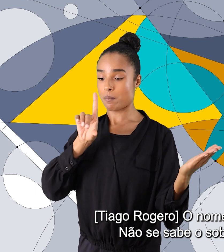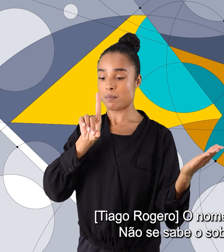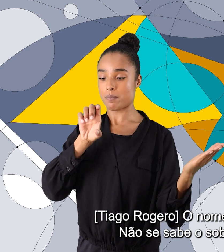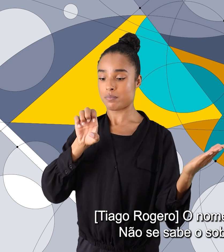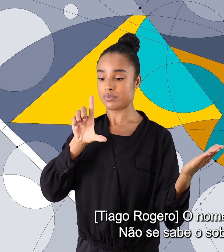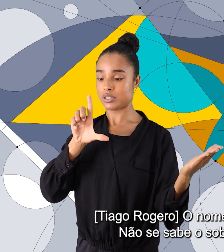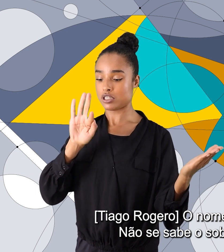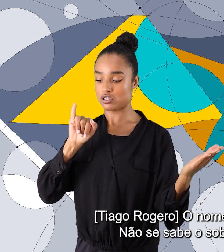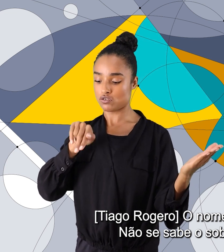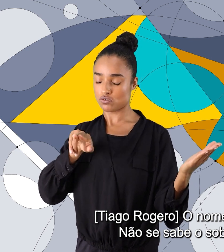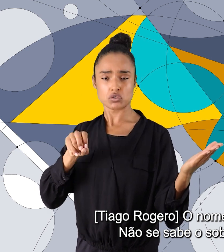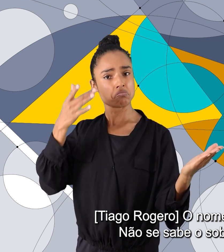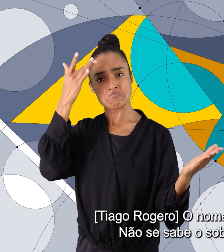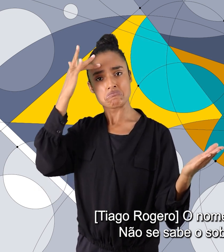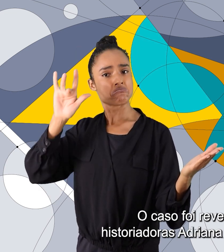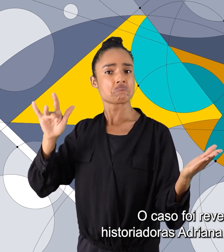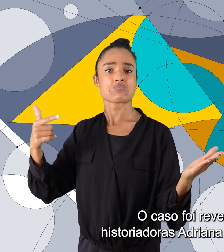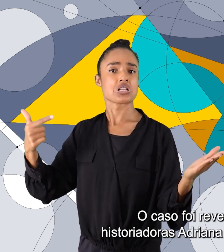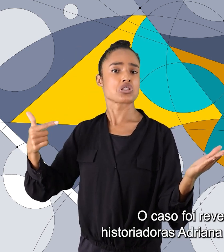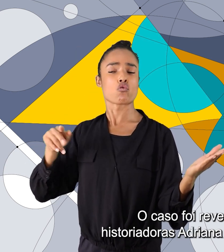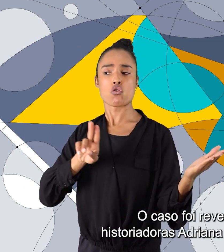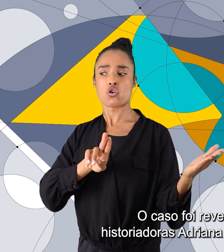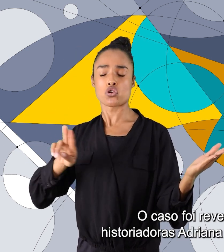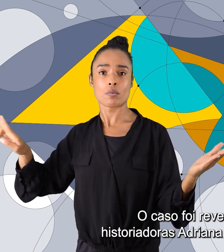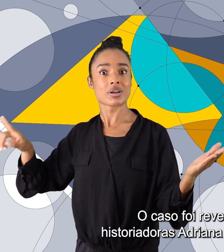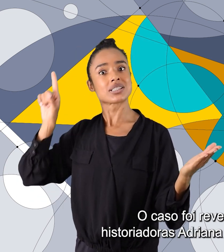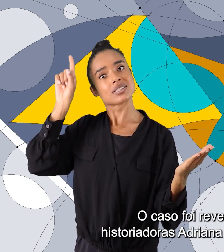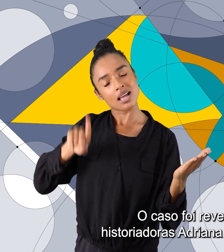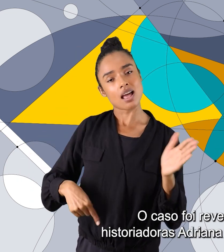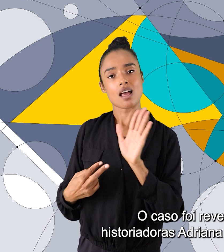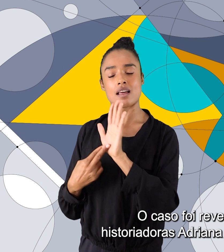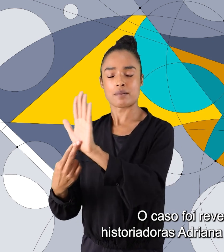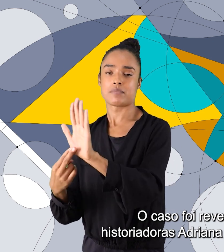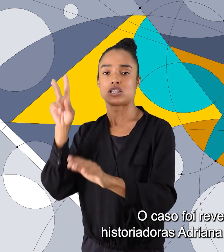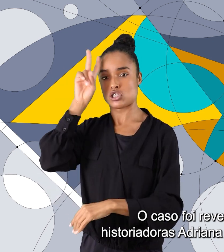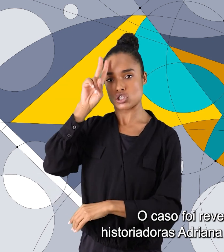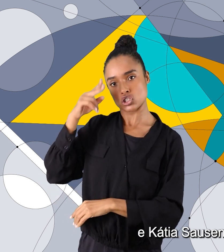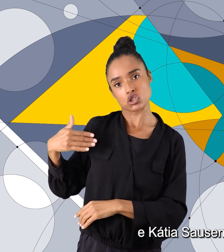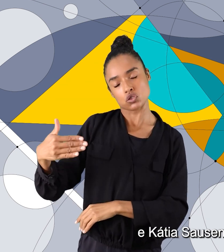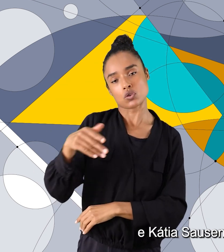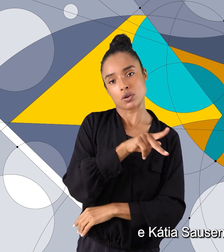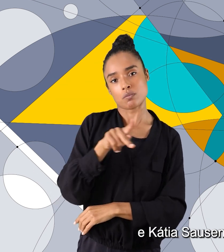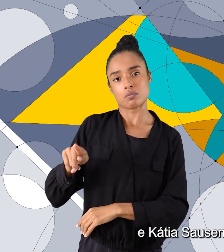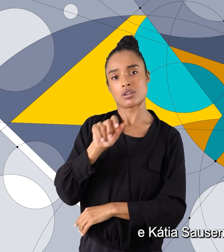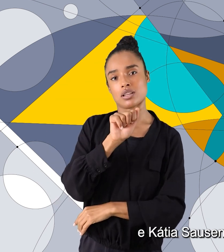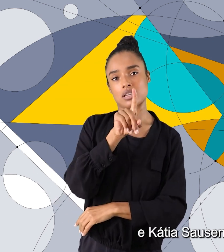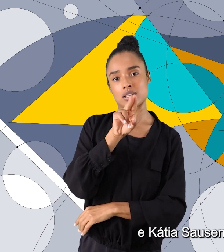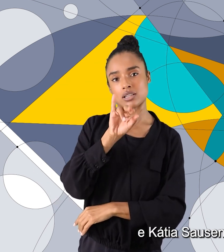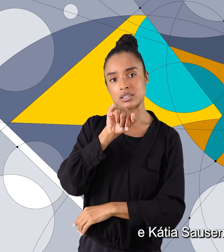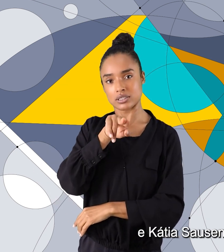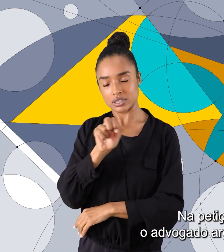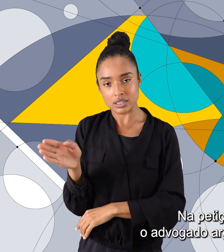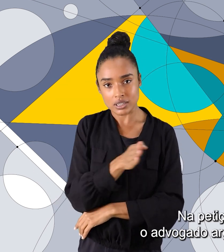Delfino. Não se sabe o sobrenome dele. O caso foi revelado pelas historiadoras Adriana Pereira Campos e Kátia Sausen da